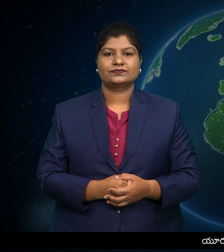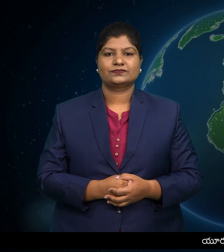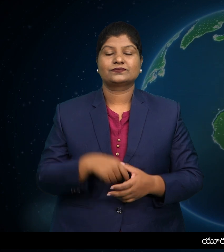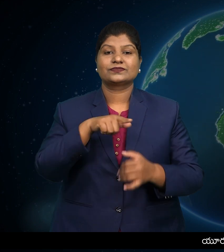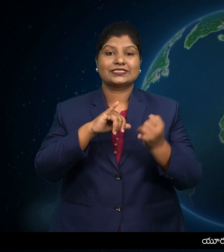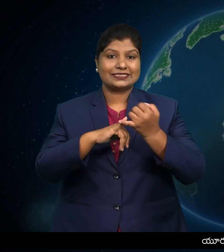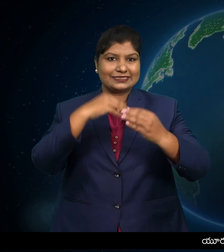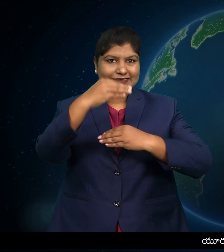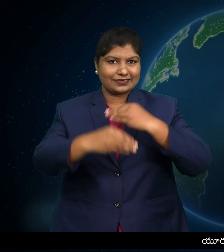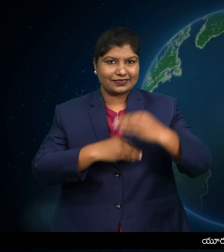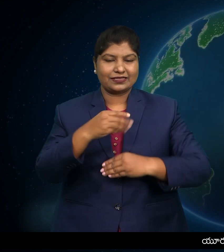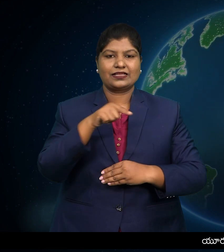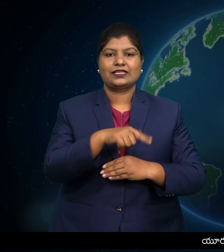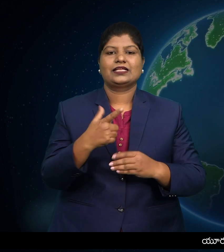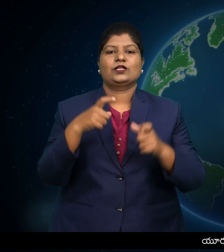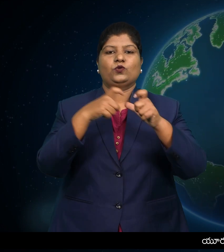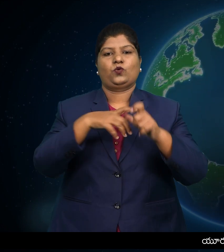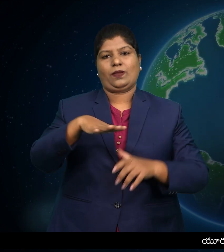యూరప్ యొక్క ఋతువులు.